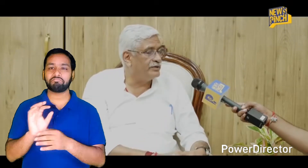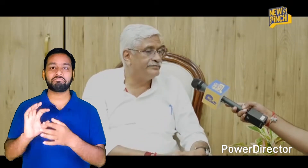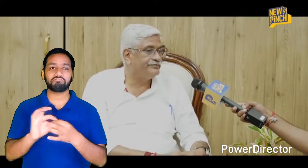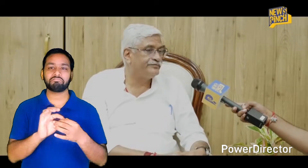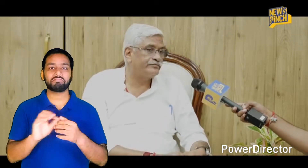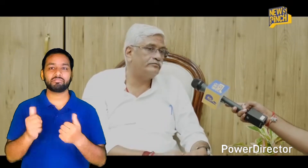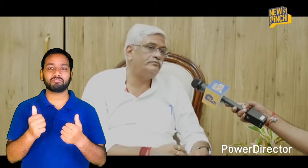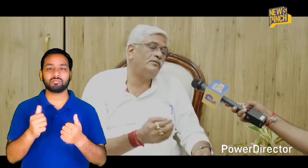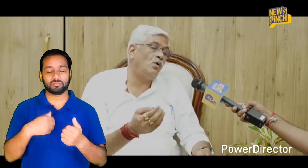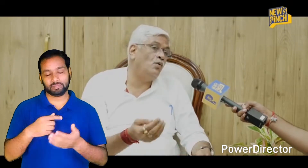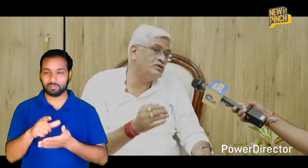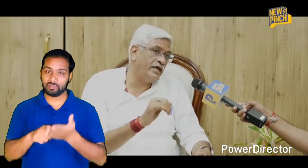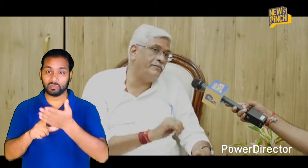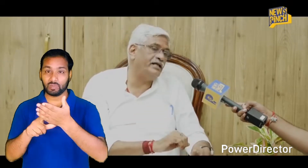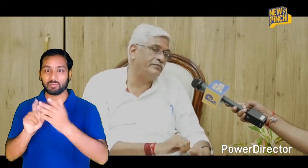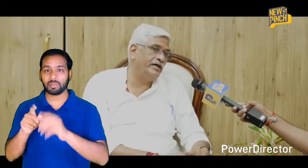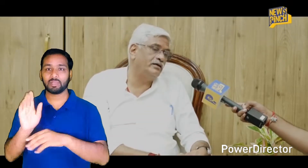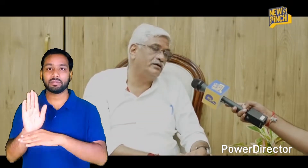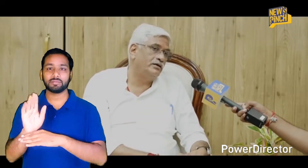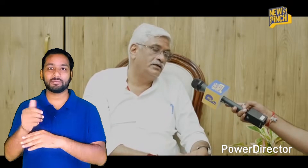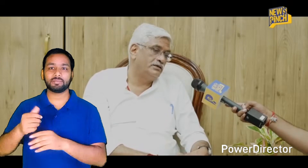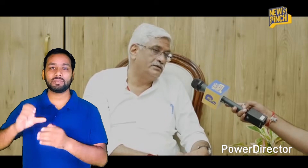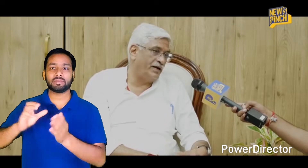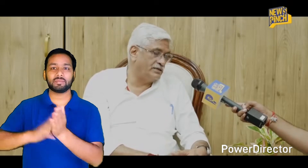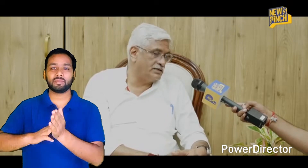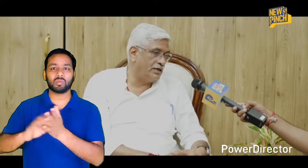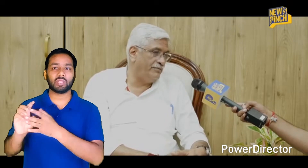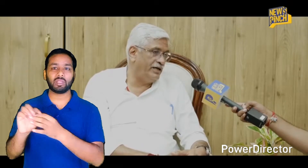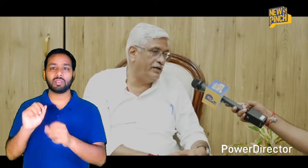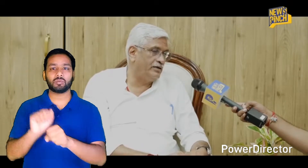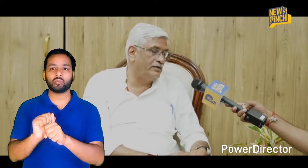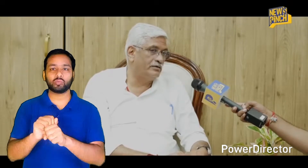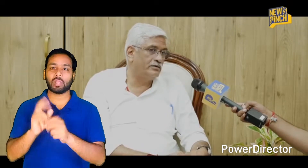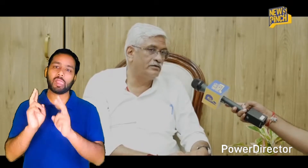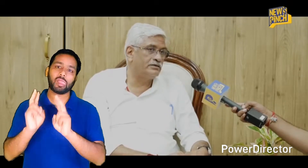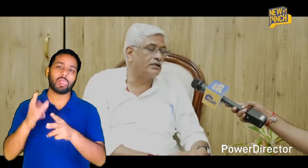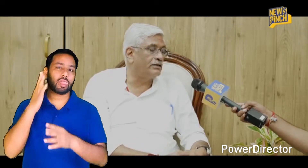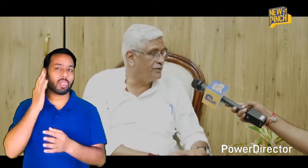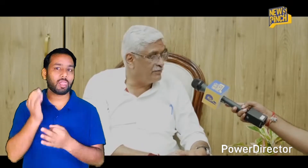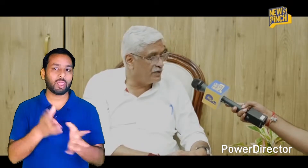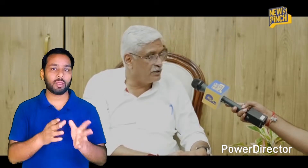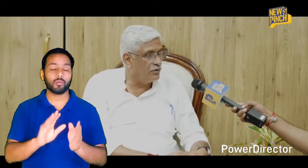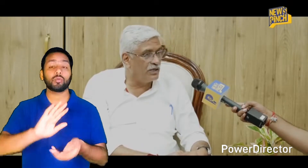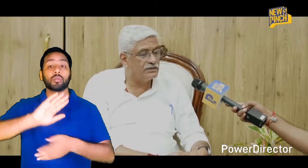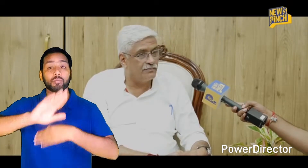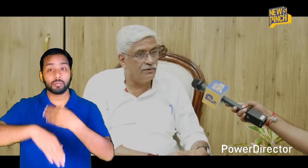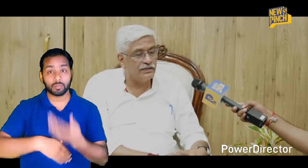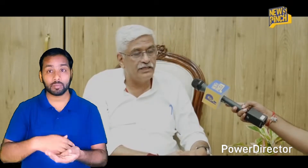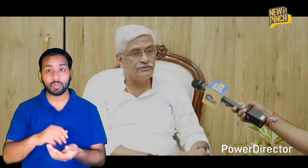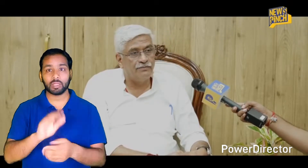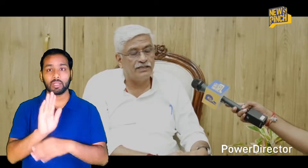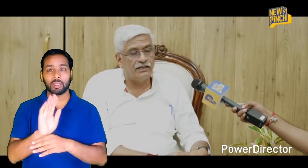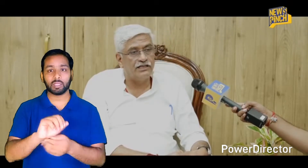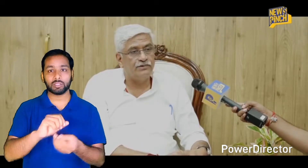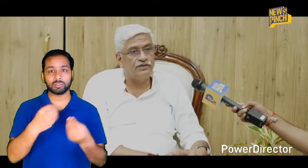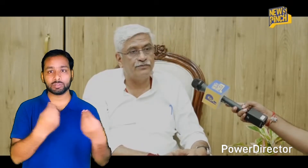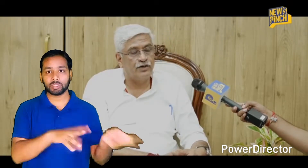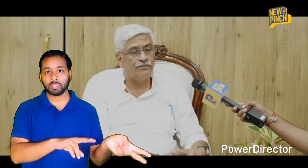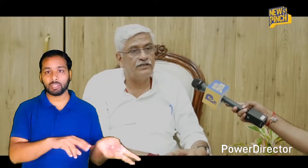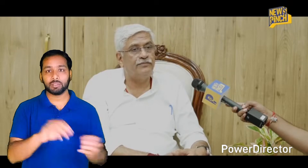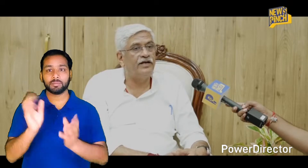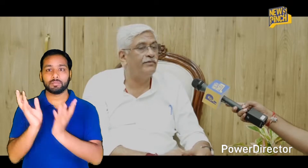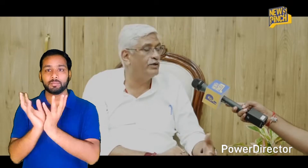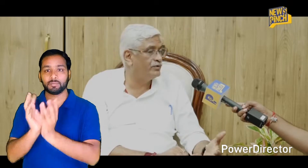नहीं हुआ। उसके बाद में जब राजस्थान में सत्ता परिवर्तन हुआ, दिसंबर 23 में भजनलाल